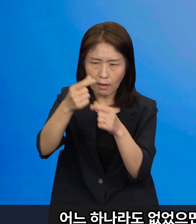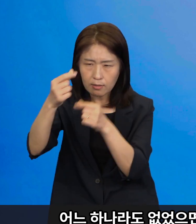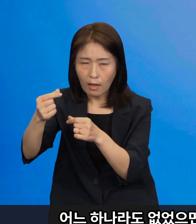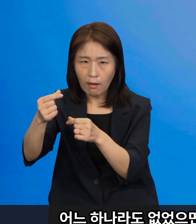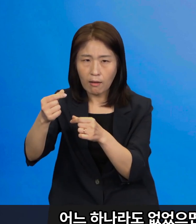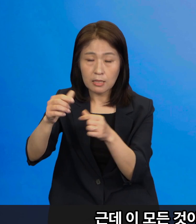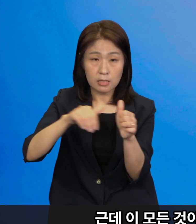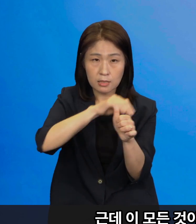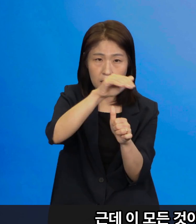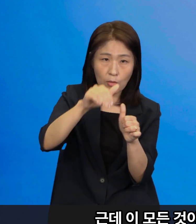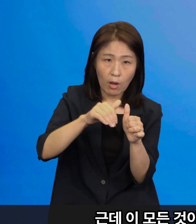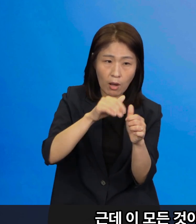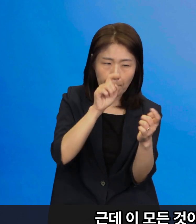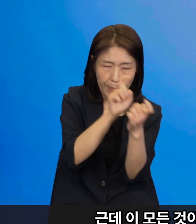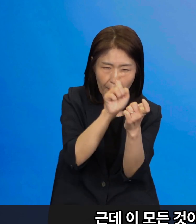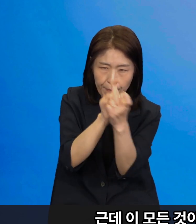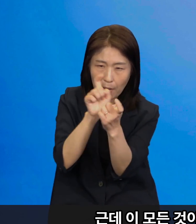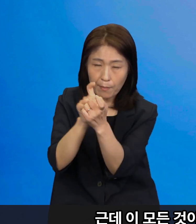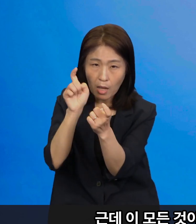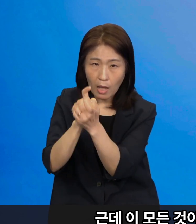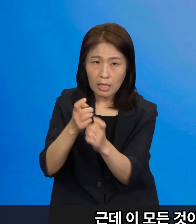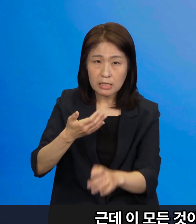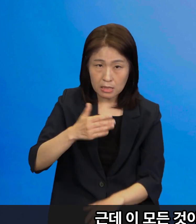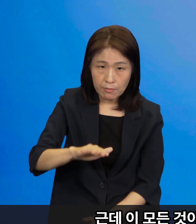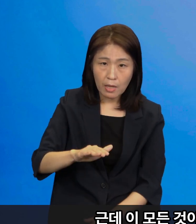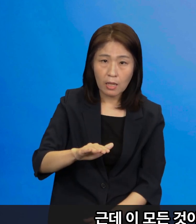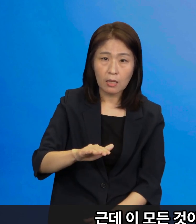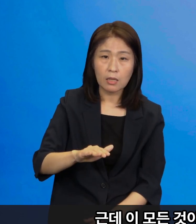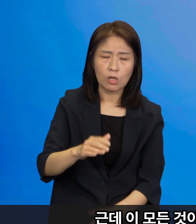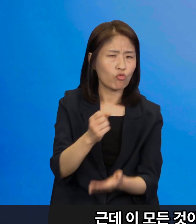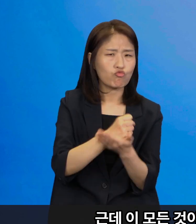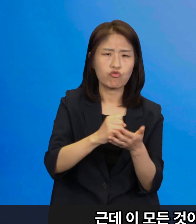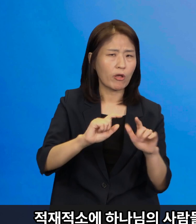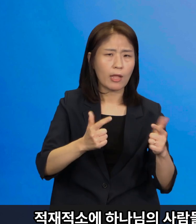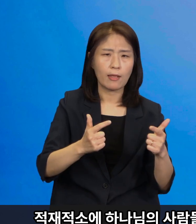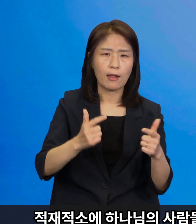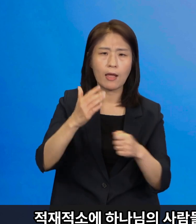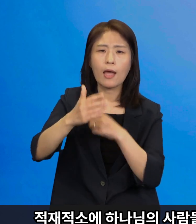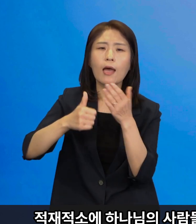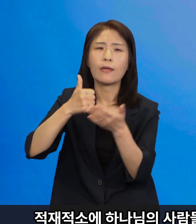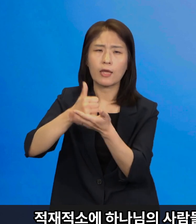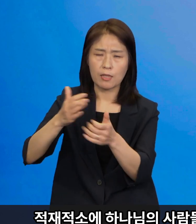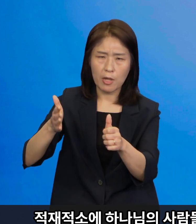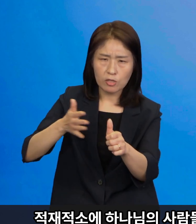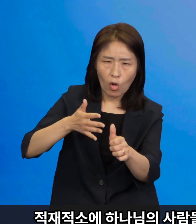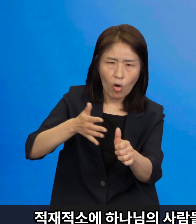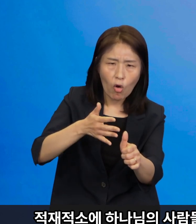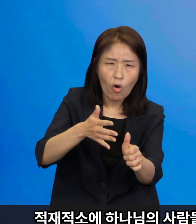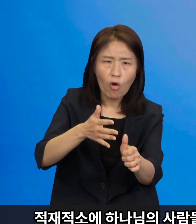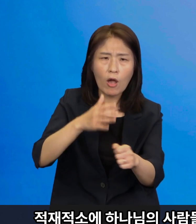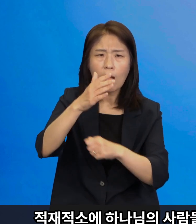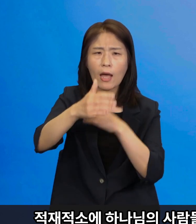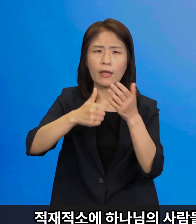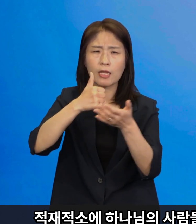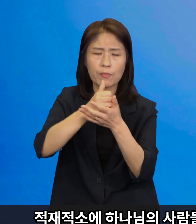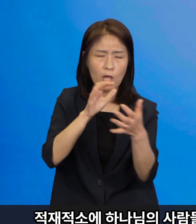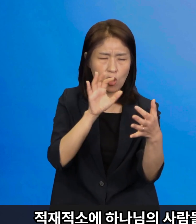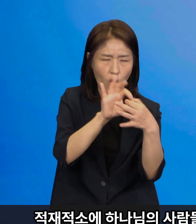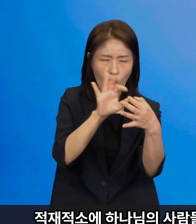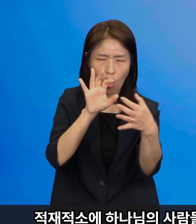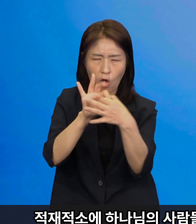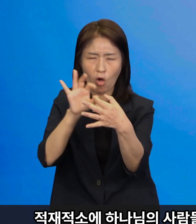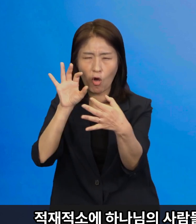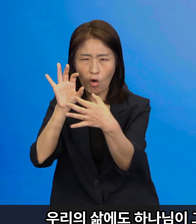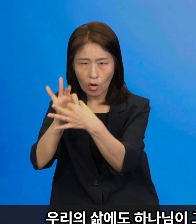되지 못했을 것입니다. 근데 이 모든 것이 하나님의 섭리였다는 거예요. 적재적소에 하나님의 사람들을 하나님이